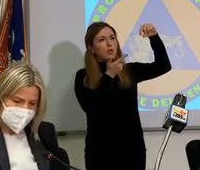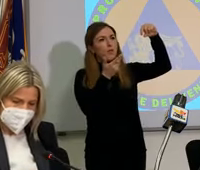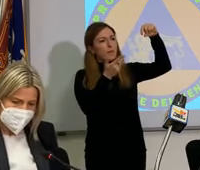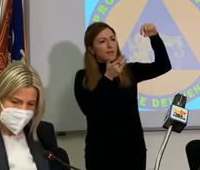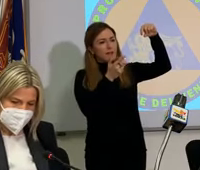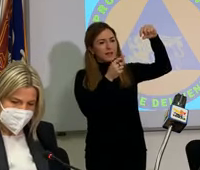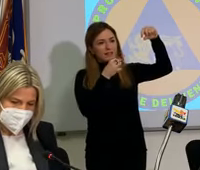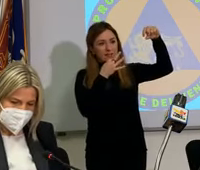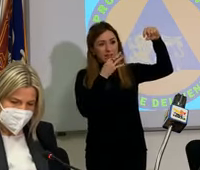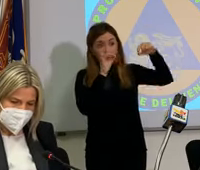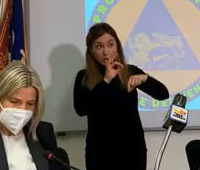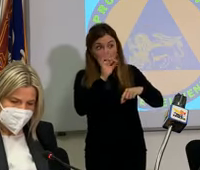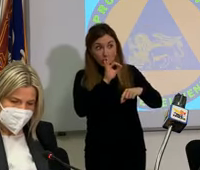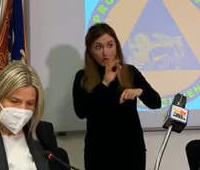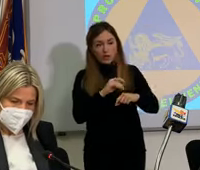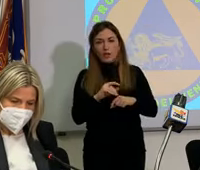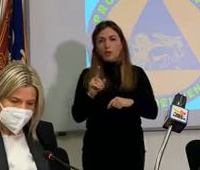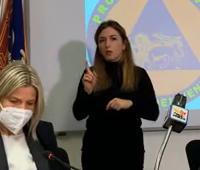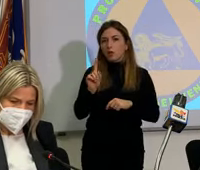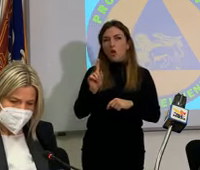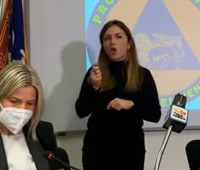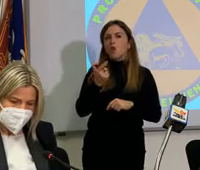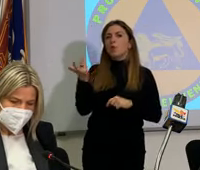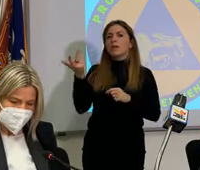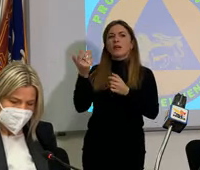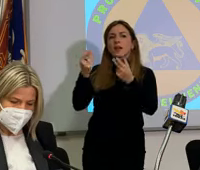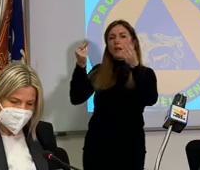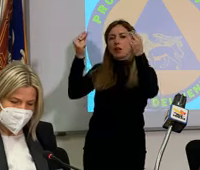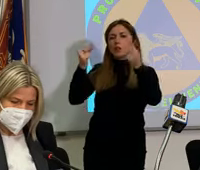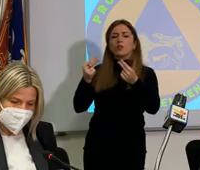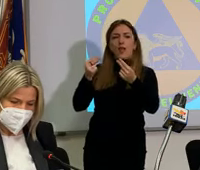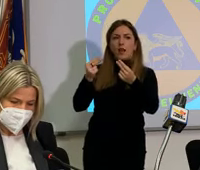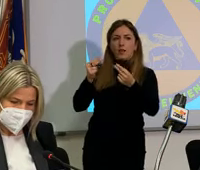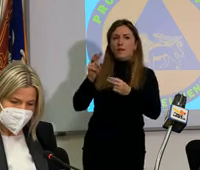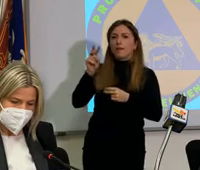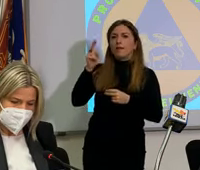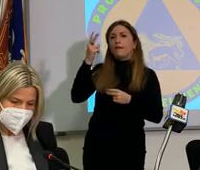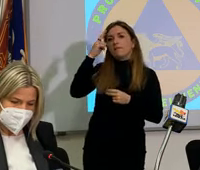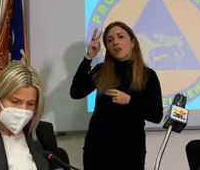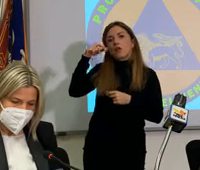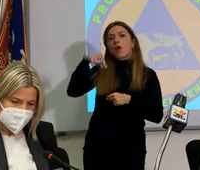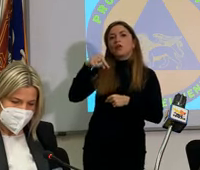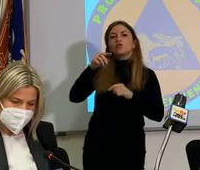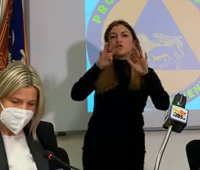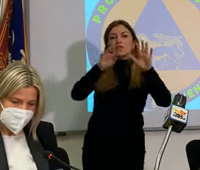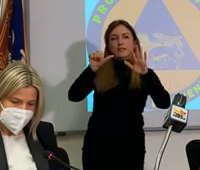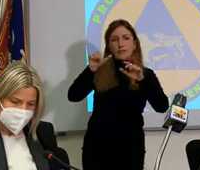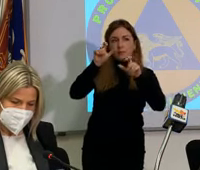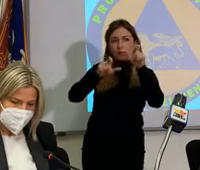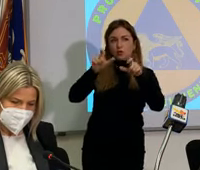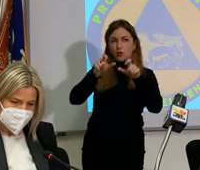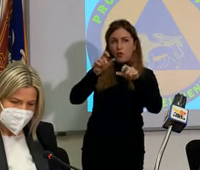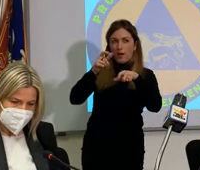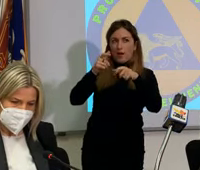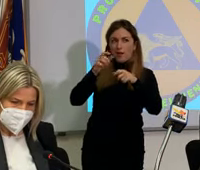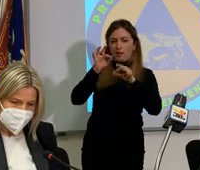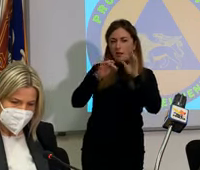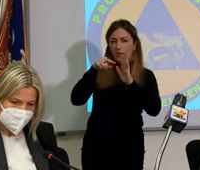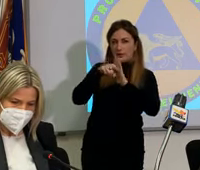percentuali di non rinnovare oggi scopo i numeri assoluti di nuovi occupati verona oggi a 96 pazienti interpellino ancora un pò